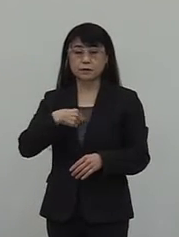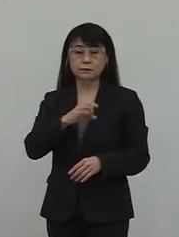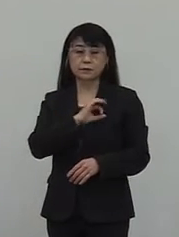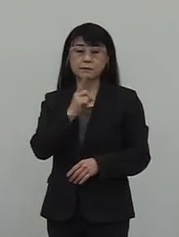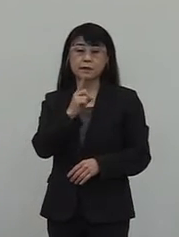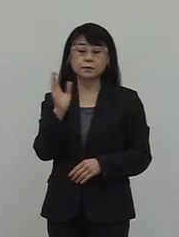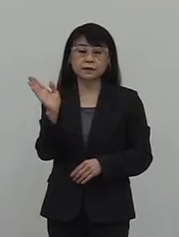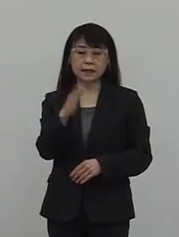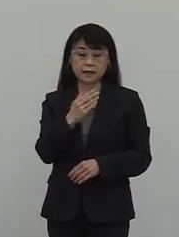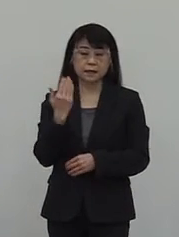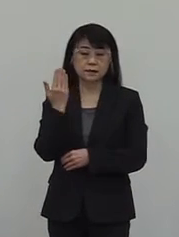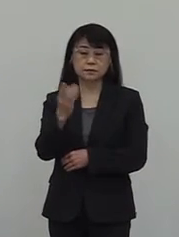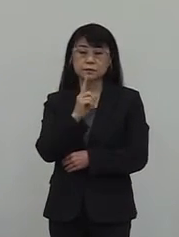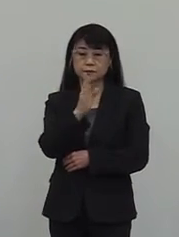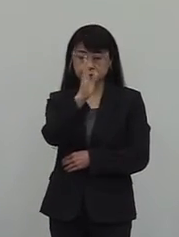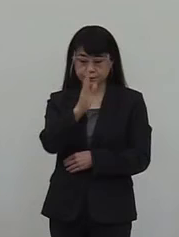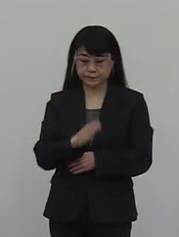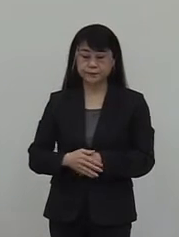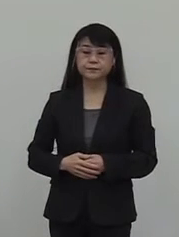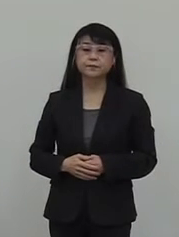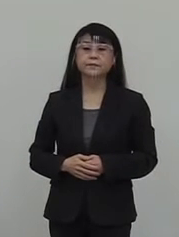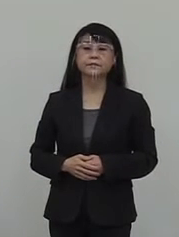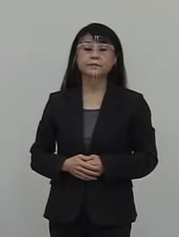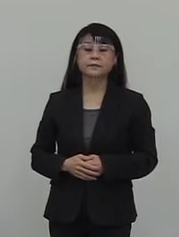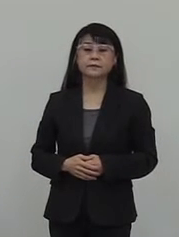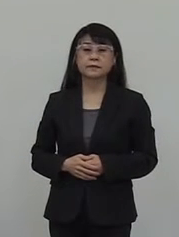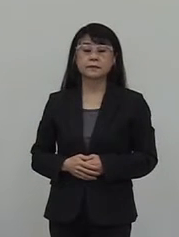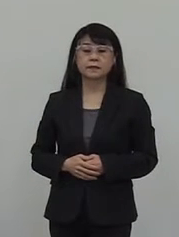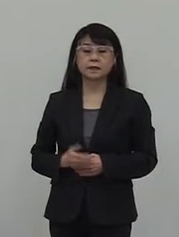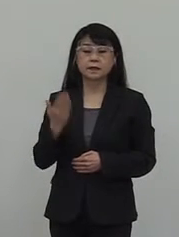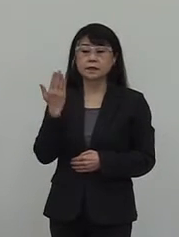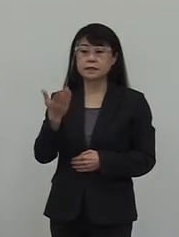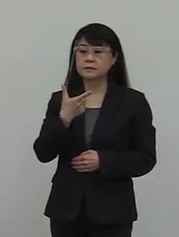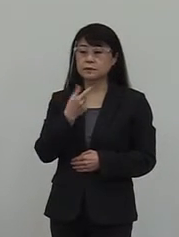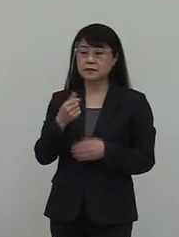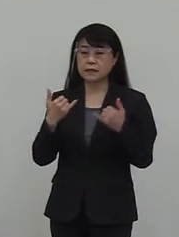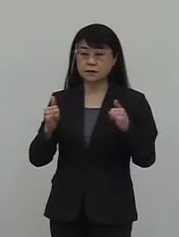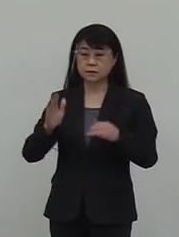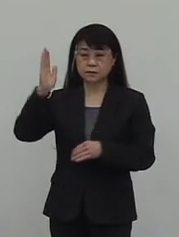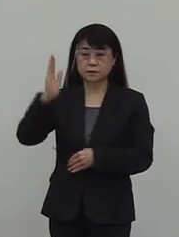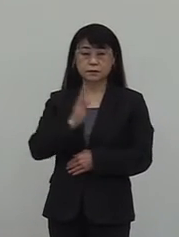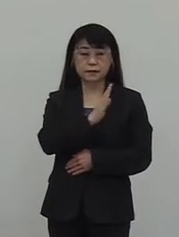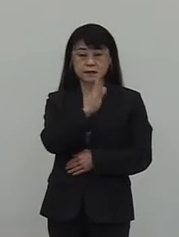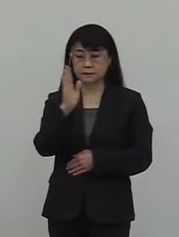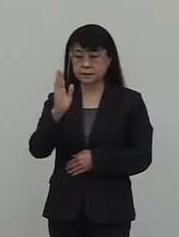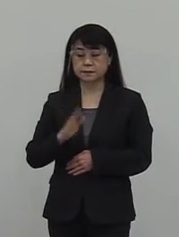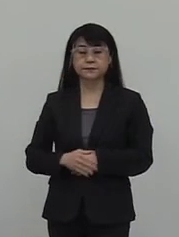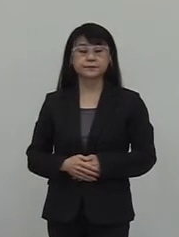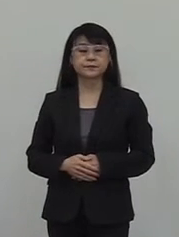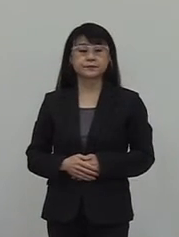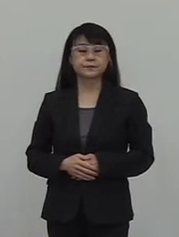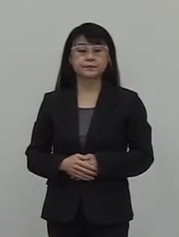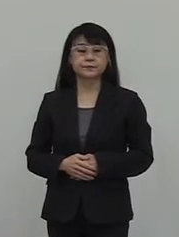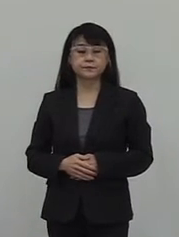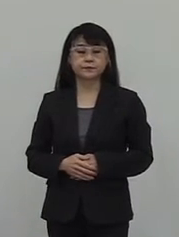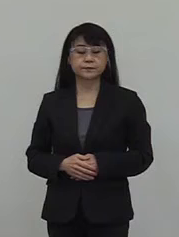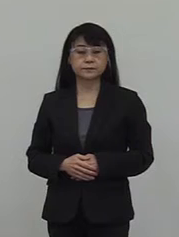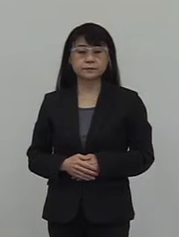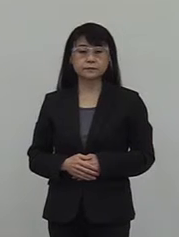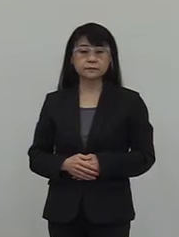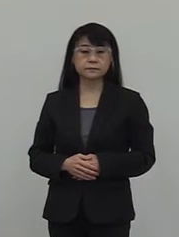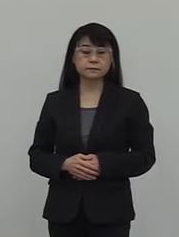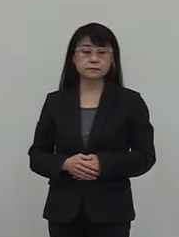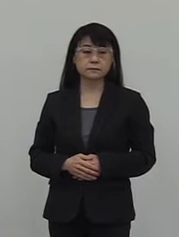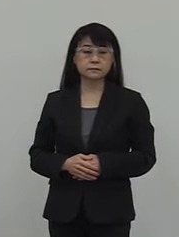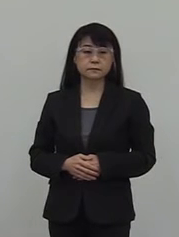しゃっていただいた上で、質問をお願いいたします。では、質問のある方、挙手をお願いいたします。はい、じゃあ、こちらの方、お願い